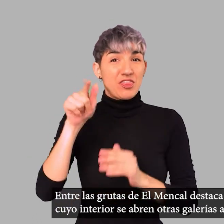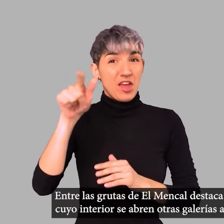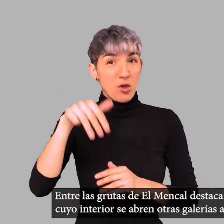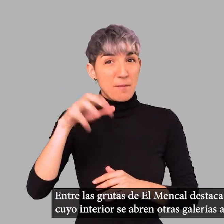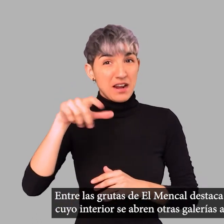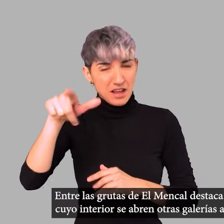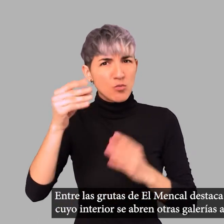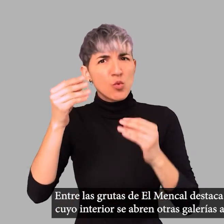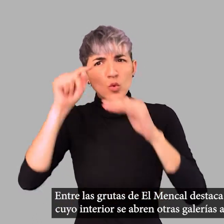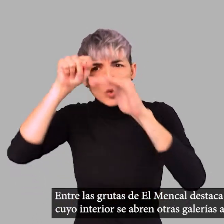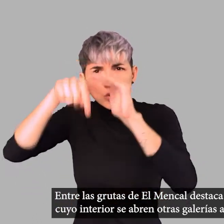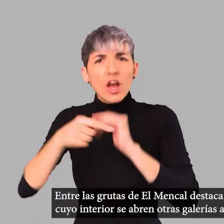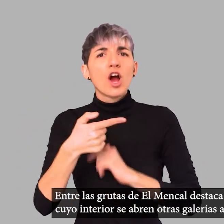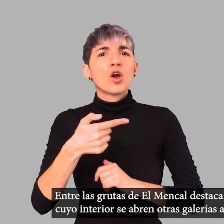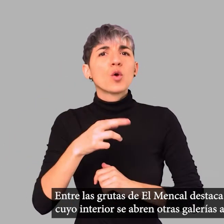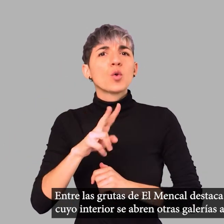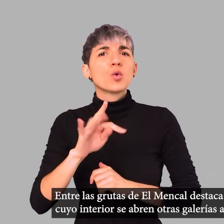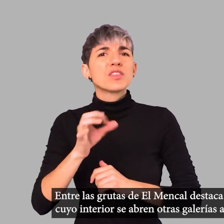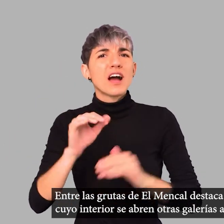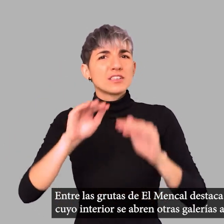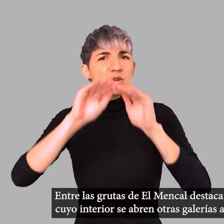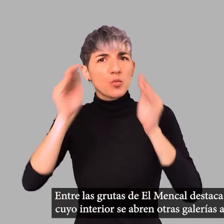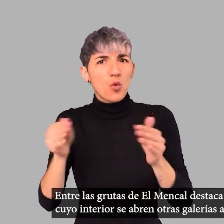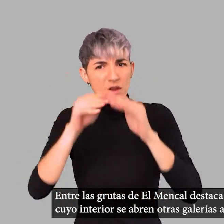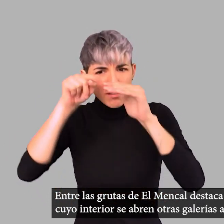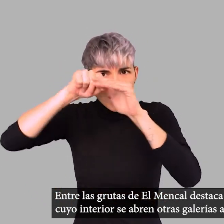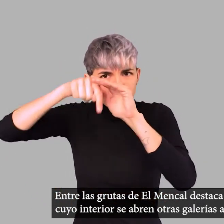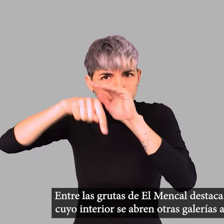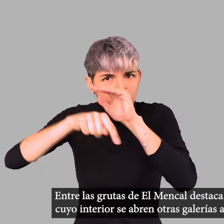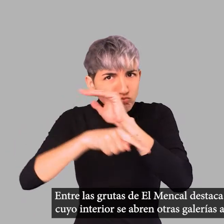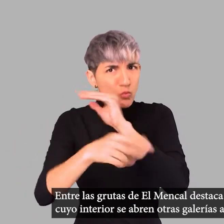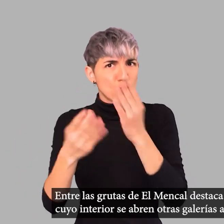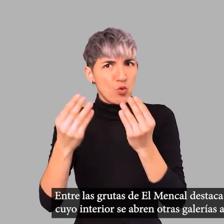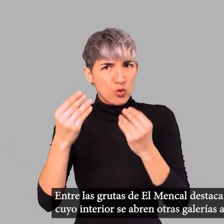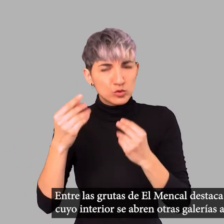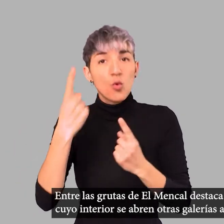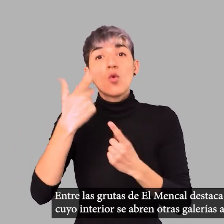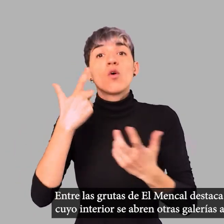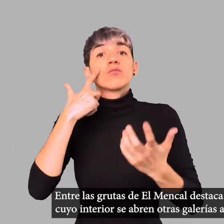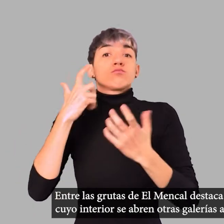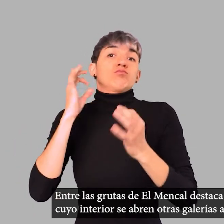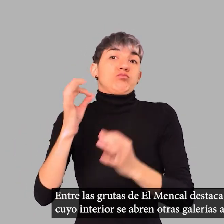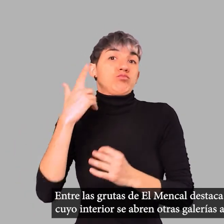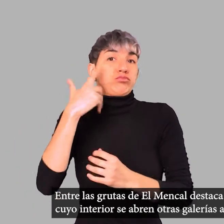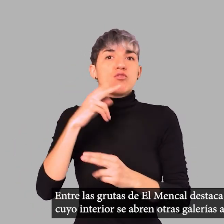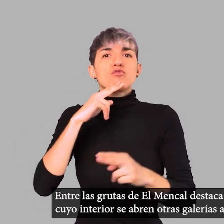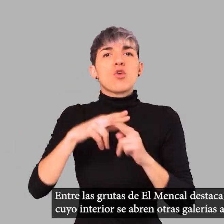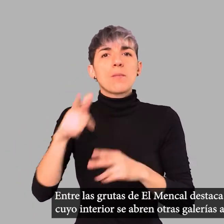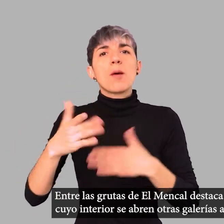Entre las grutas del Melcal destaca la puerta de la iglesia, en cuyo interior se abren a otras galerías a la Cueva de las